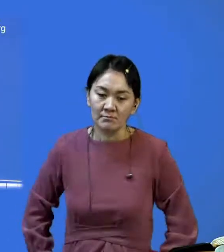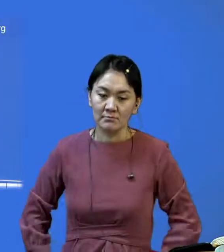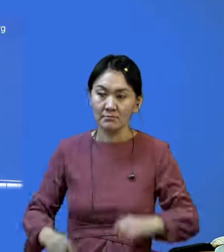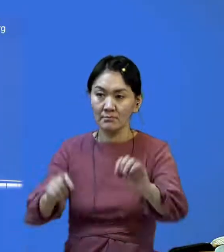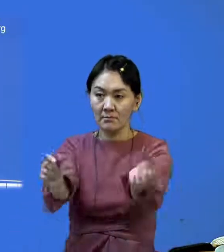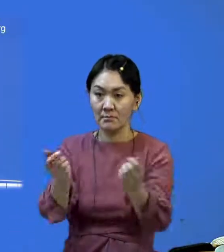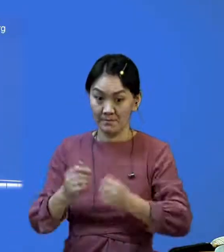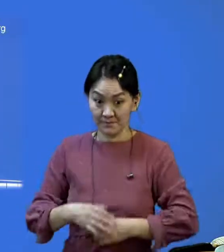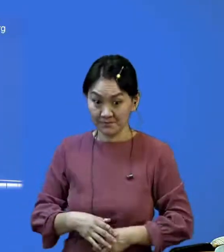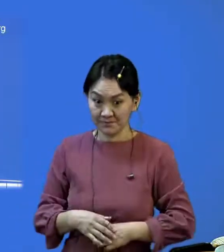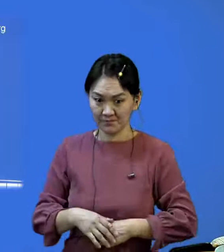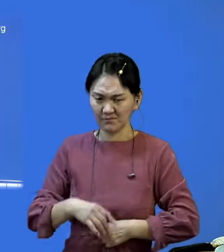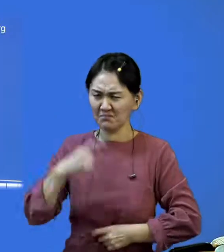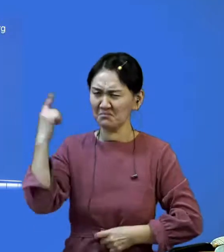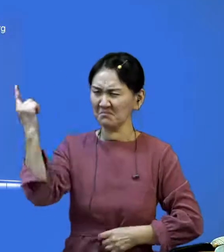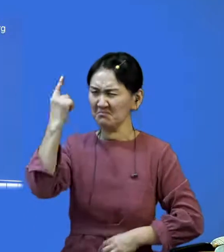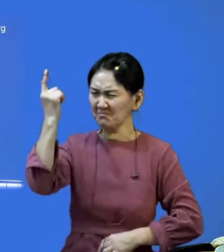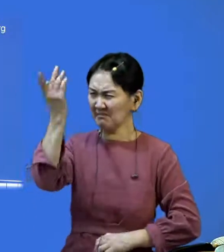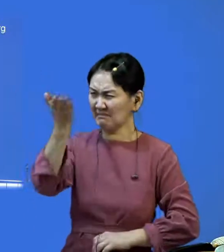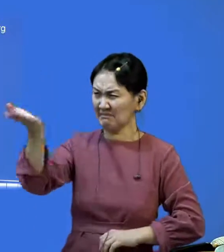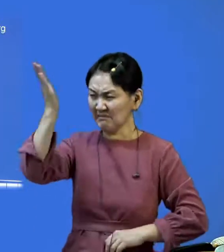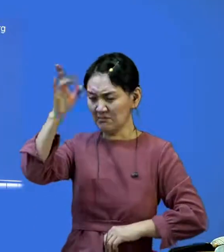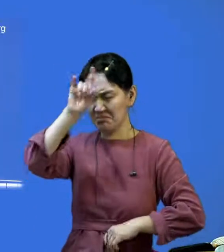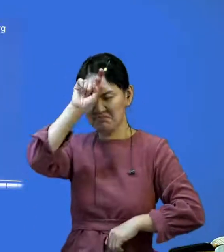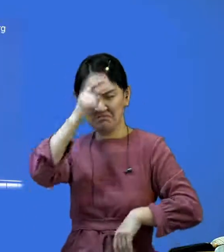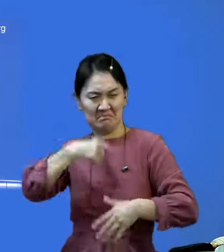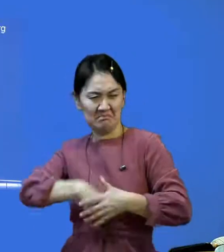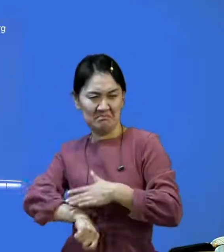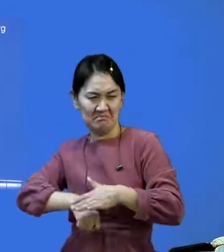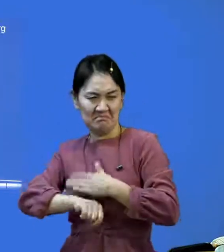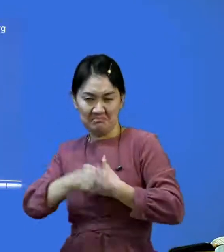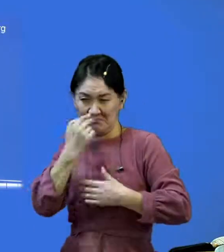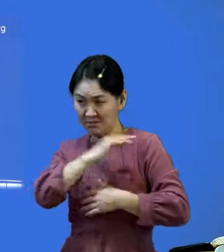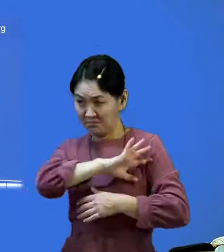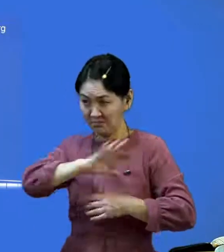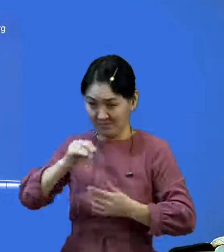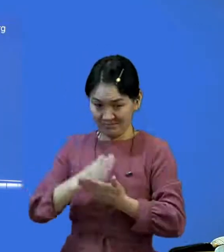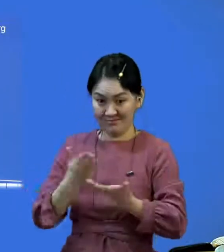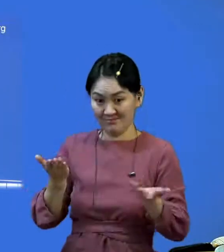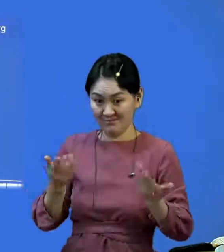Тэм одоо өндөр зэрэглэлийн эмнэлэгт төр өцгөөгөө үзье.